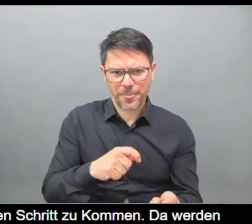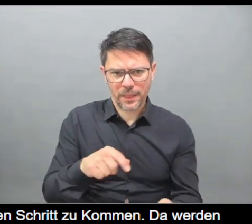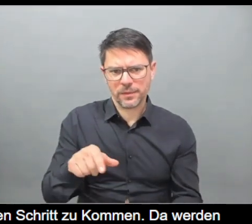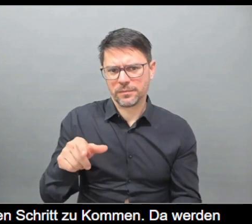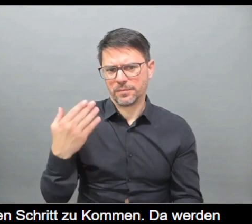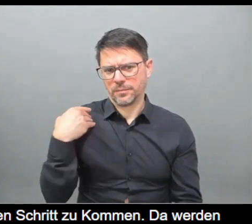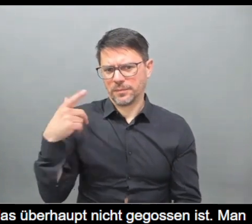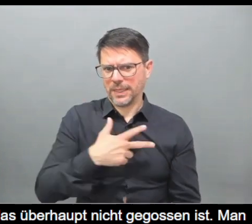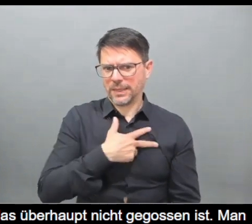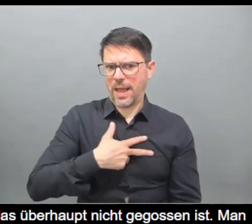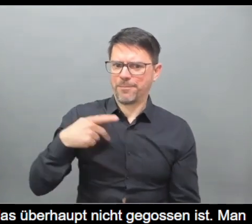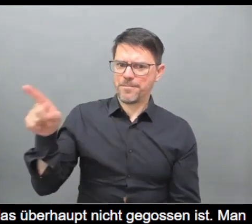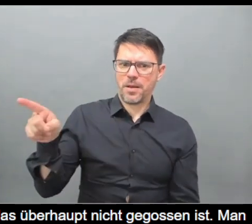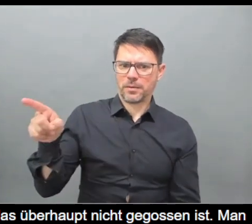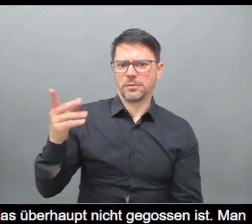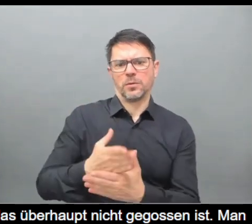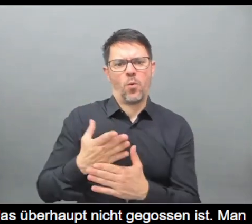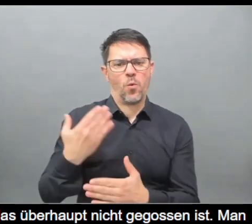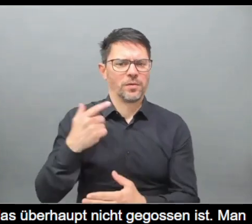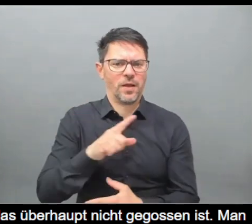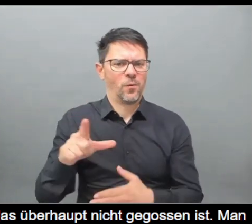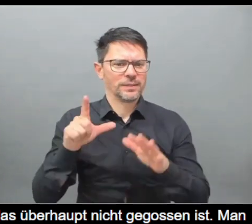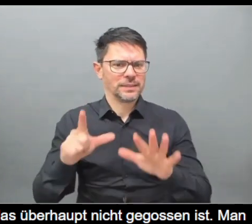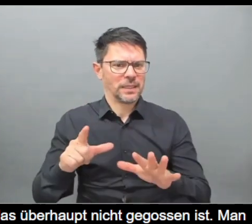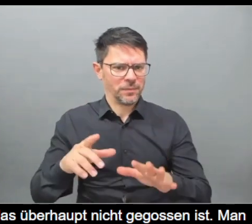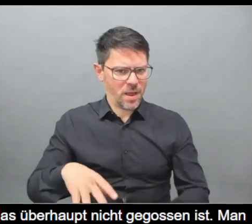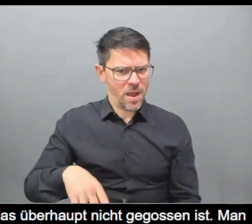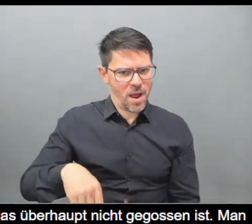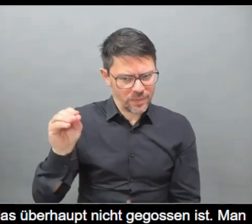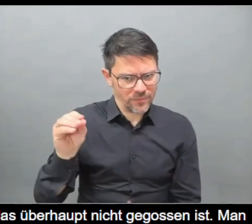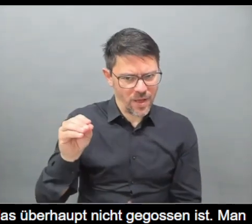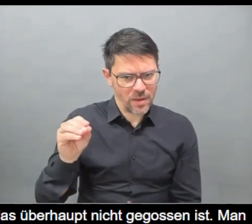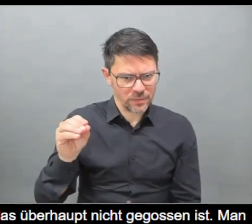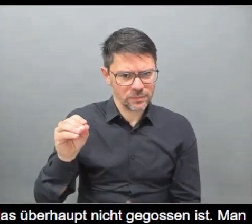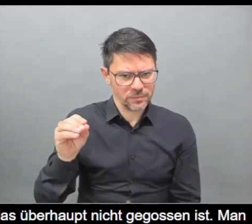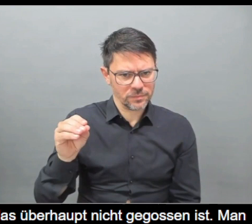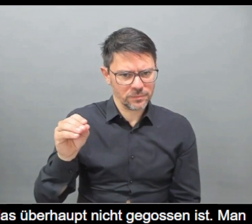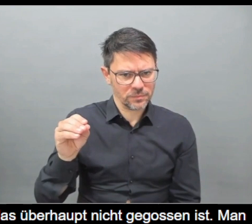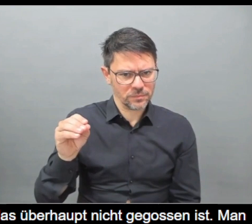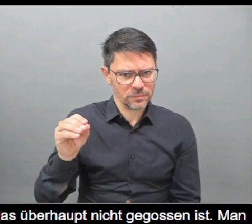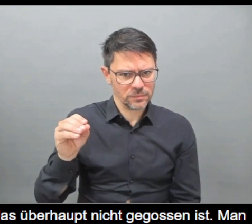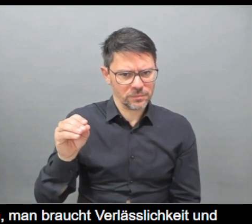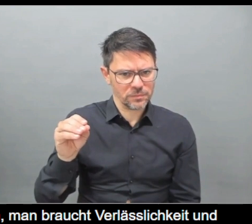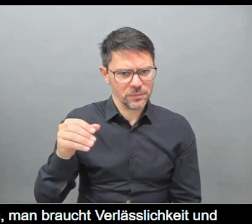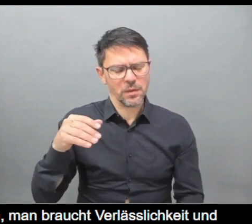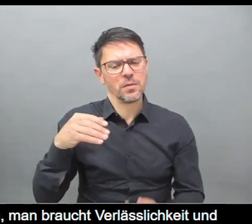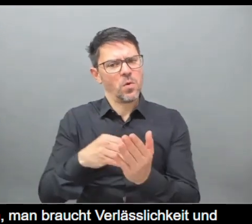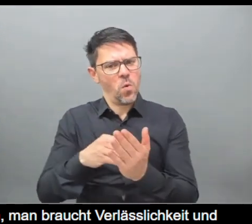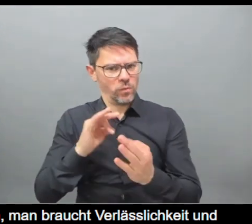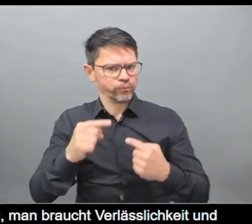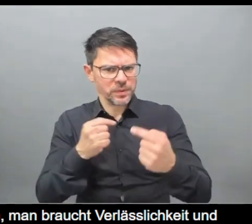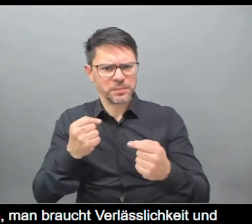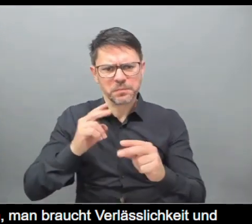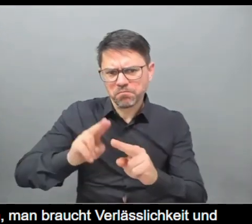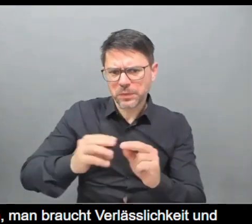lernt man, so ein Prozess ist wahrscheinlich nie zu Ende, sondern wird sich immer weiter auch fortsetzen und muss auch nachgesteuert werden. Aber man lernt auch, dass man einen Zeitraum